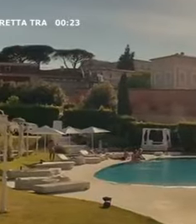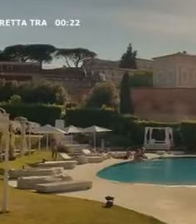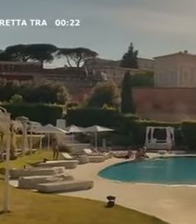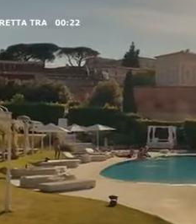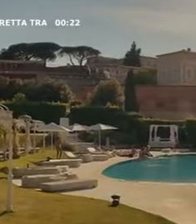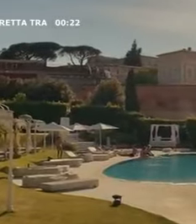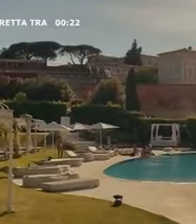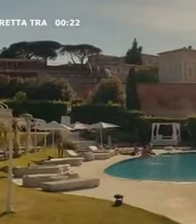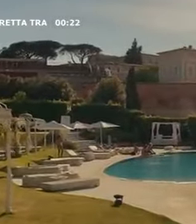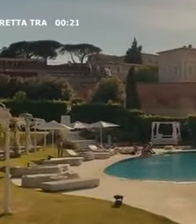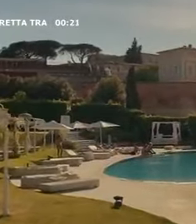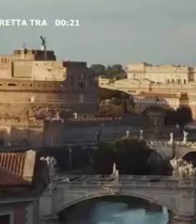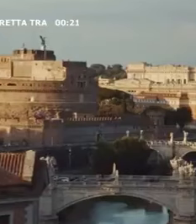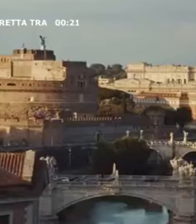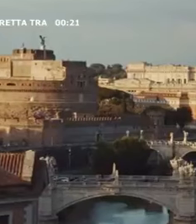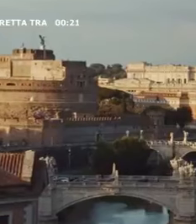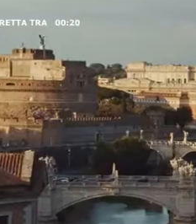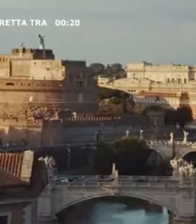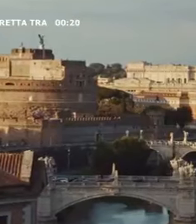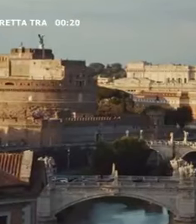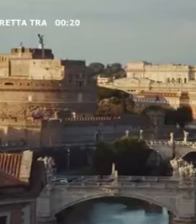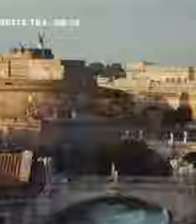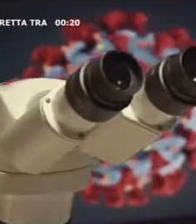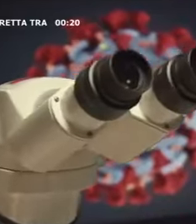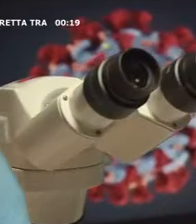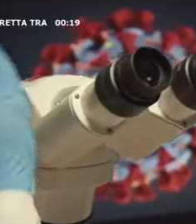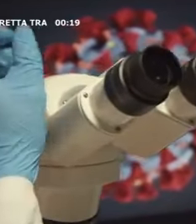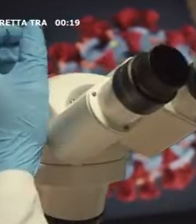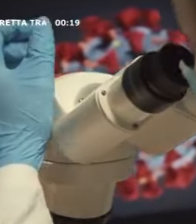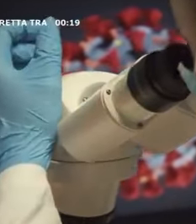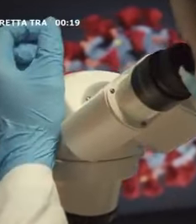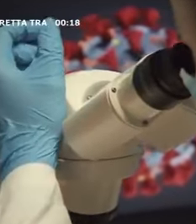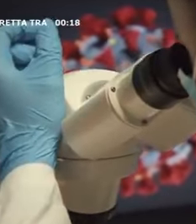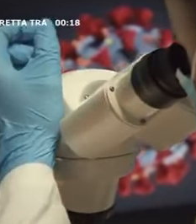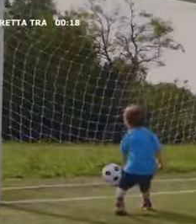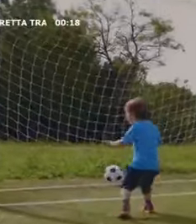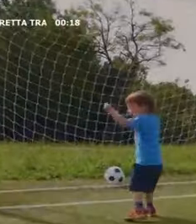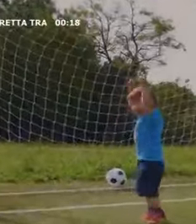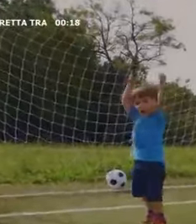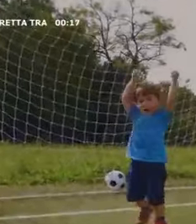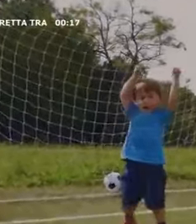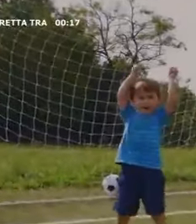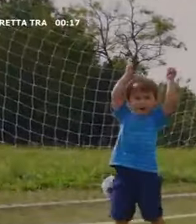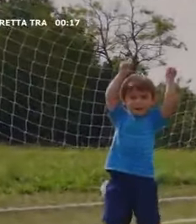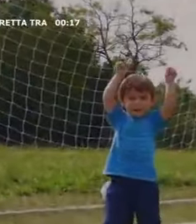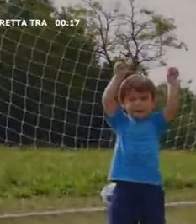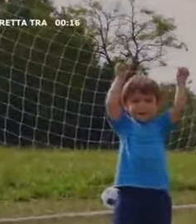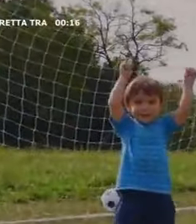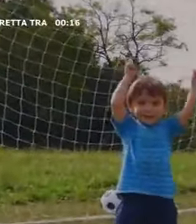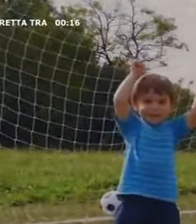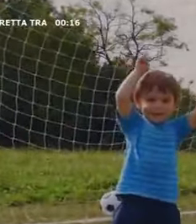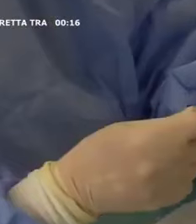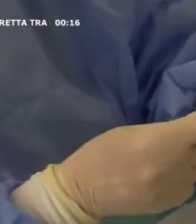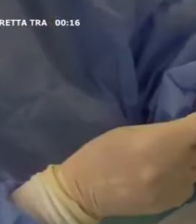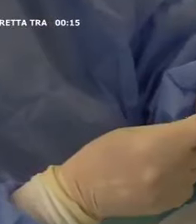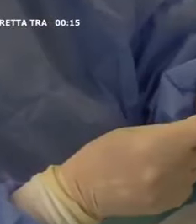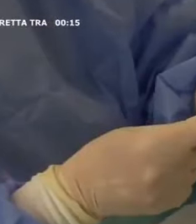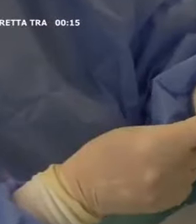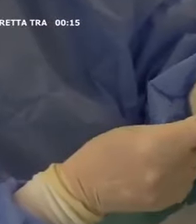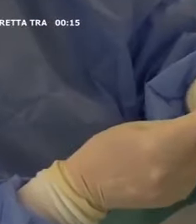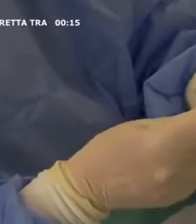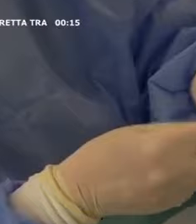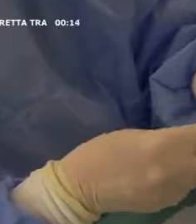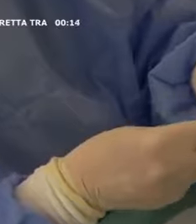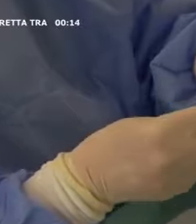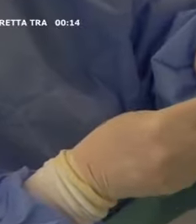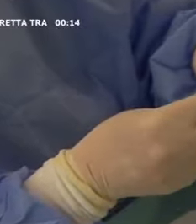accogliente che valorizza le sue eccellenze. Sono l'Italia caparbia che vuole vincere insieme a te. Con i BTP Futura sostieni